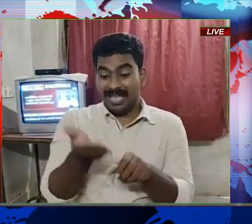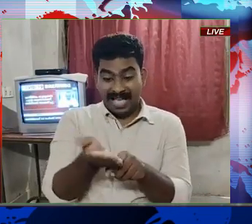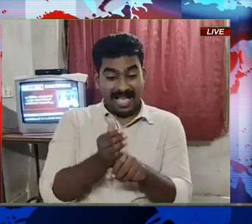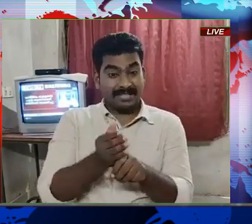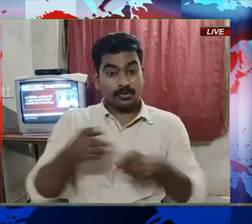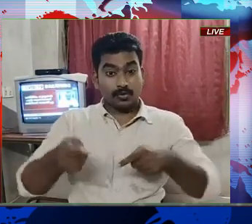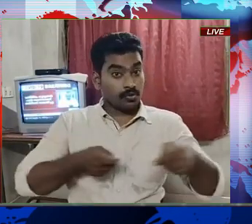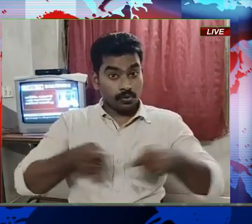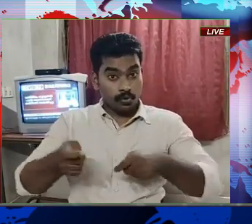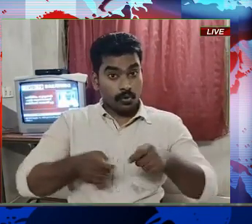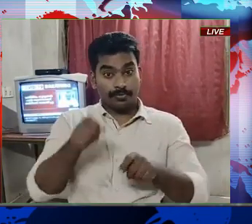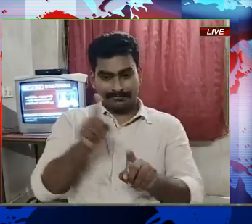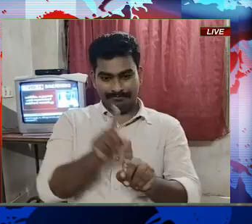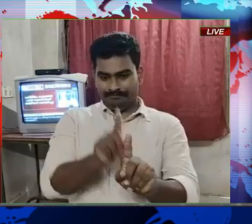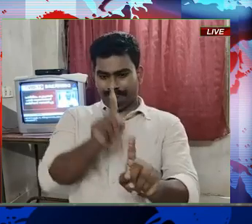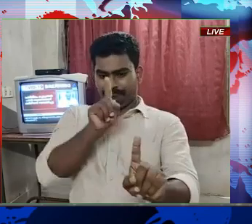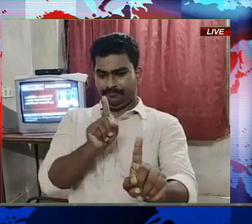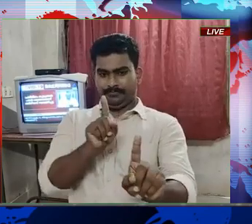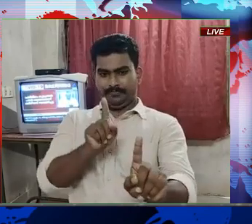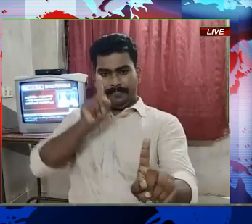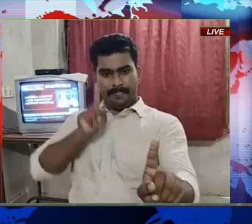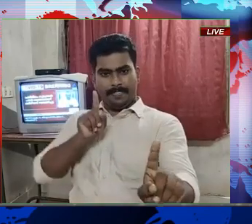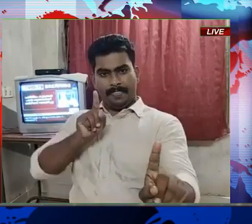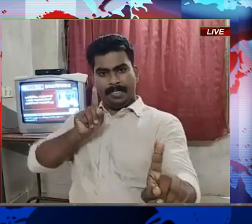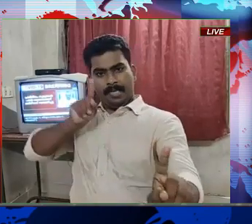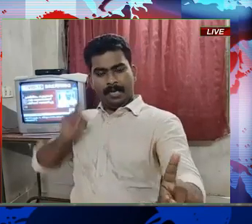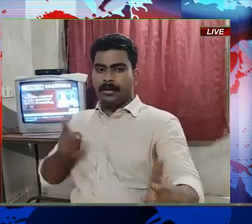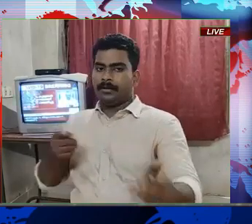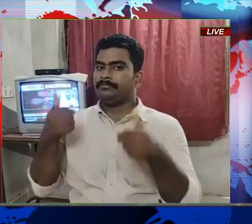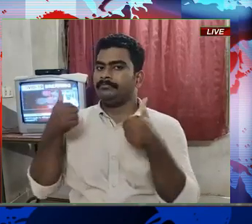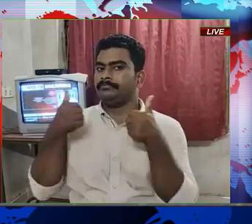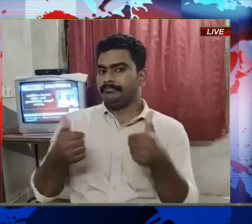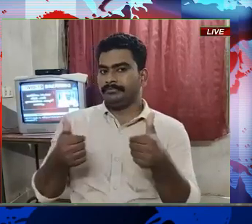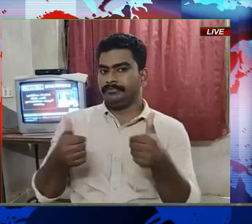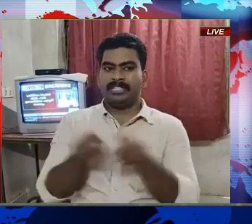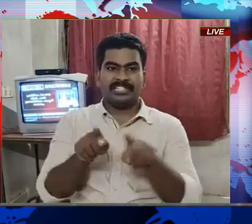ഇക്കാര്യത്തിൽ മറ്റൊരു നടപടിക്കും സർക്കാർ തയ്യാറാവുകയാണ്.